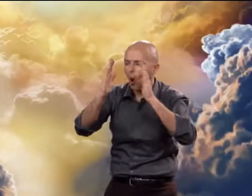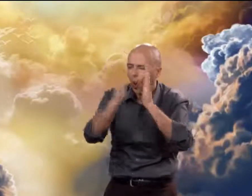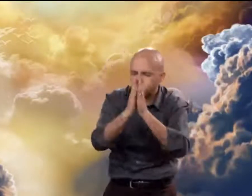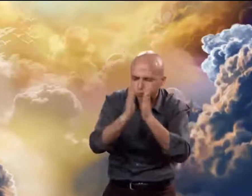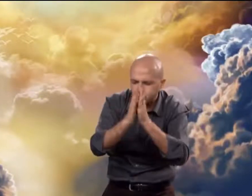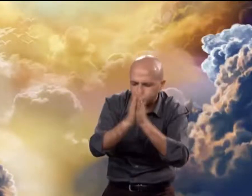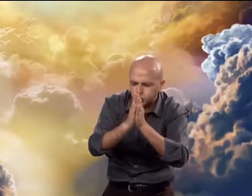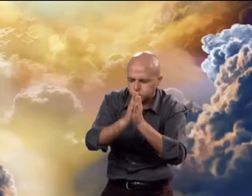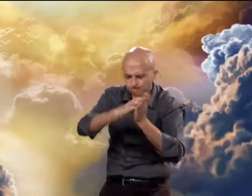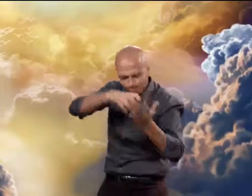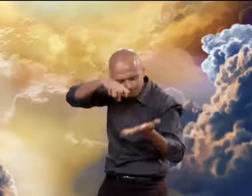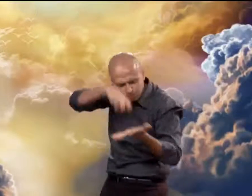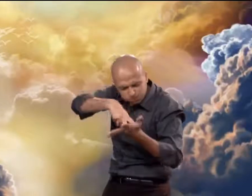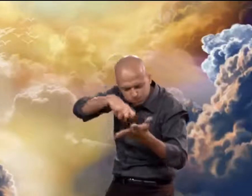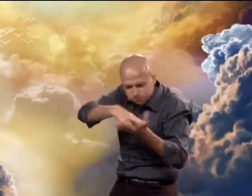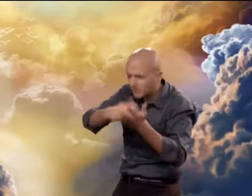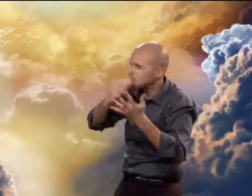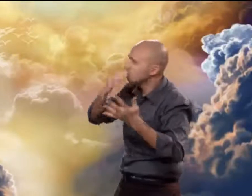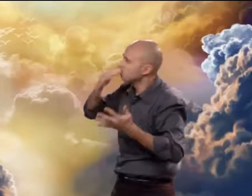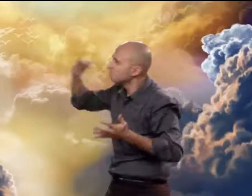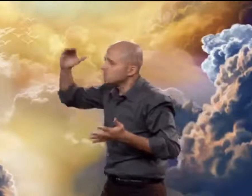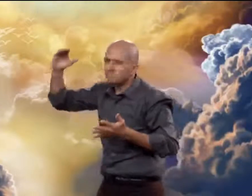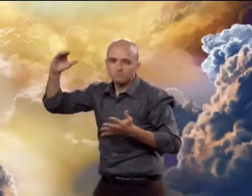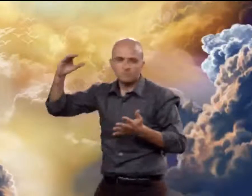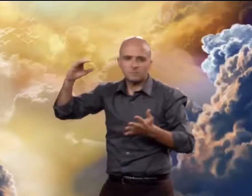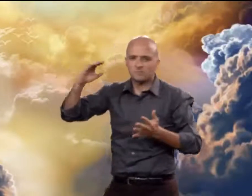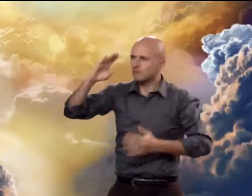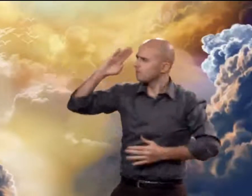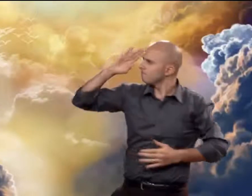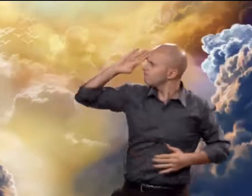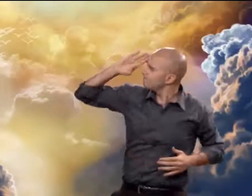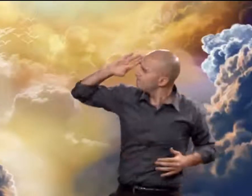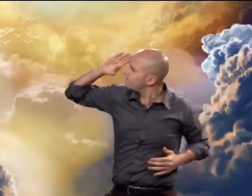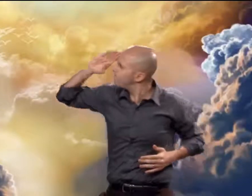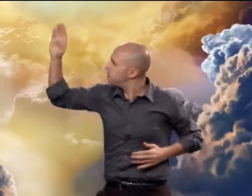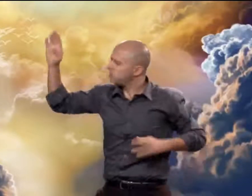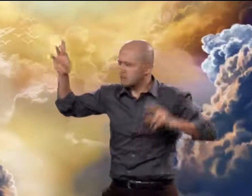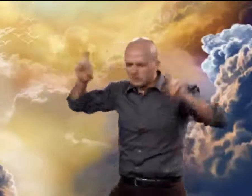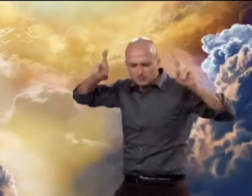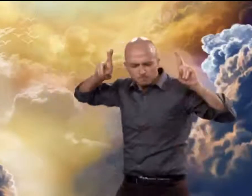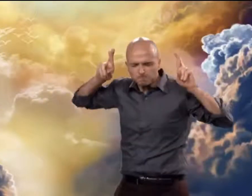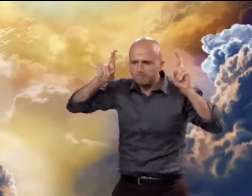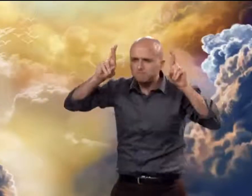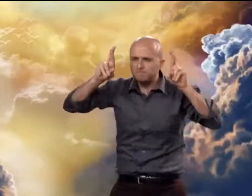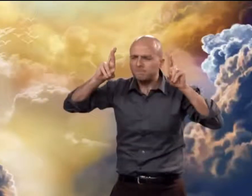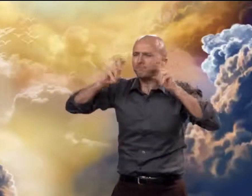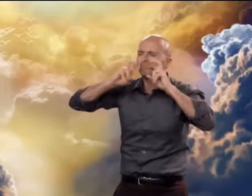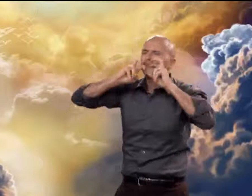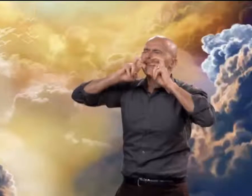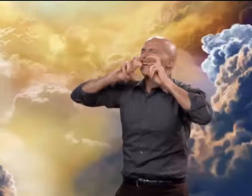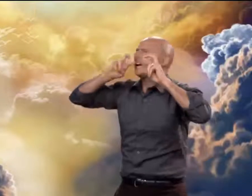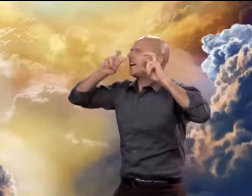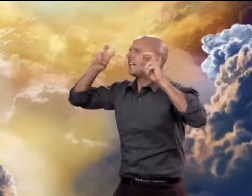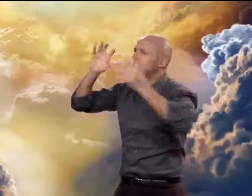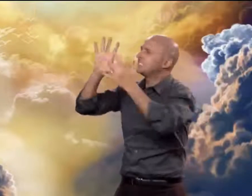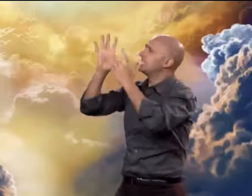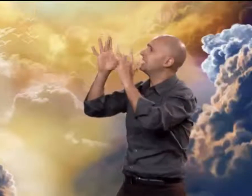Se os eruditos teólogos tivessem realizado seu dever, pesquisando a Bíblia cuidadosamente e com oração, teriam